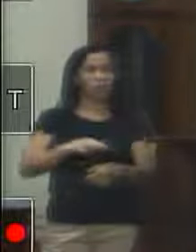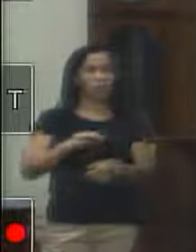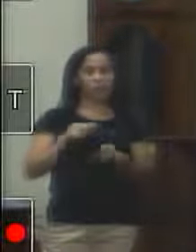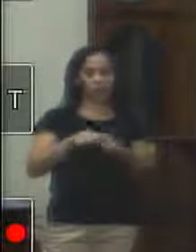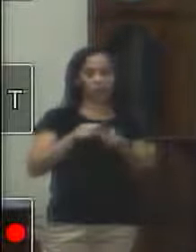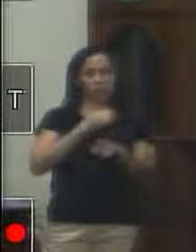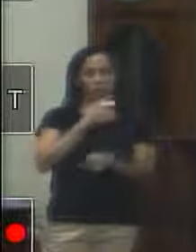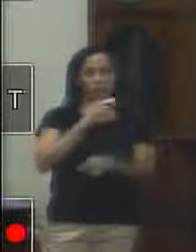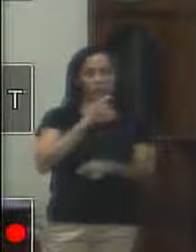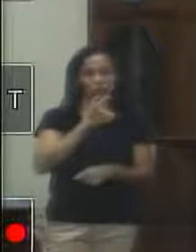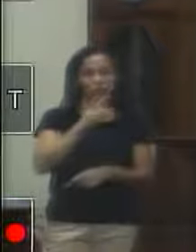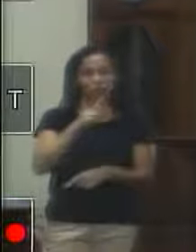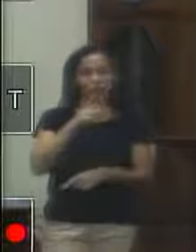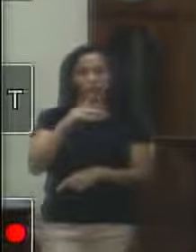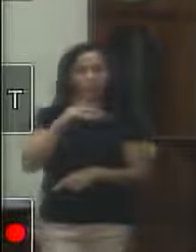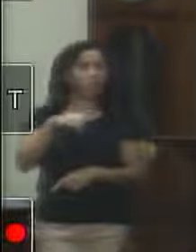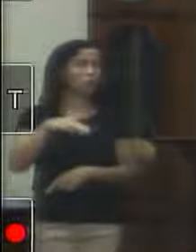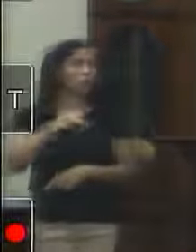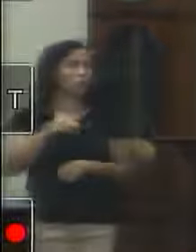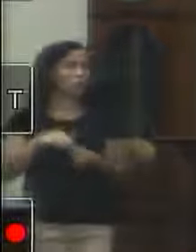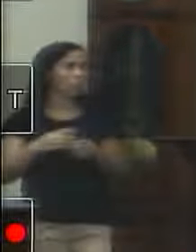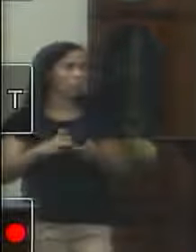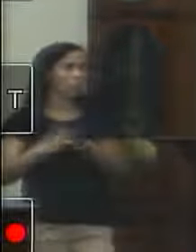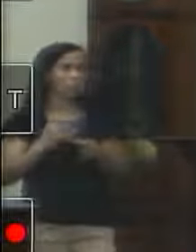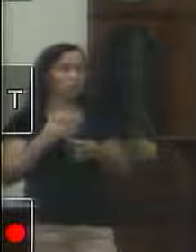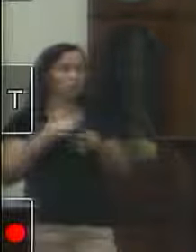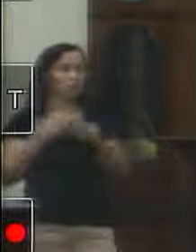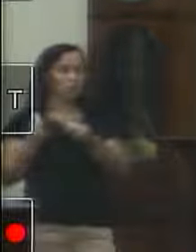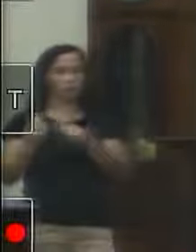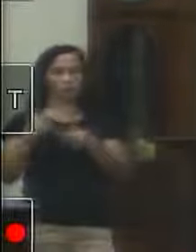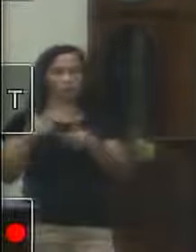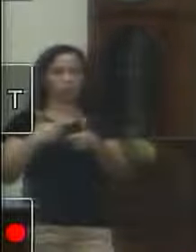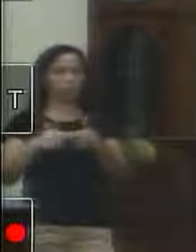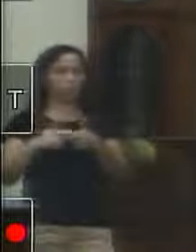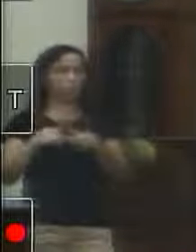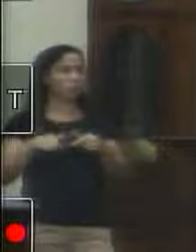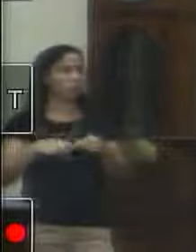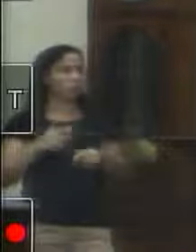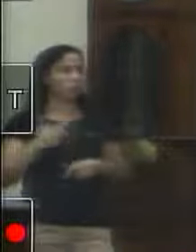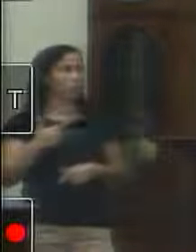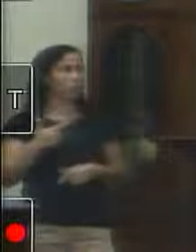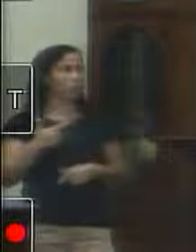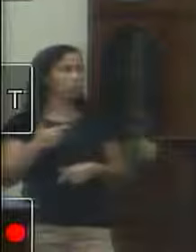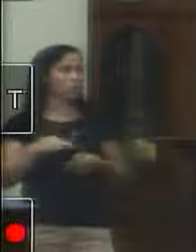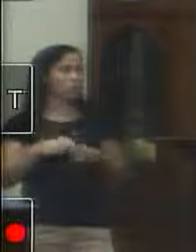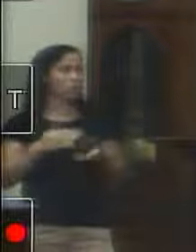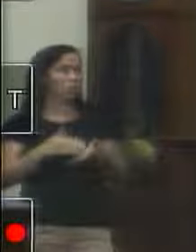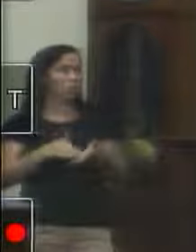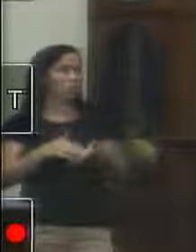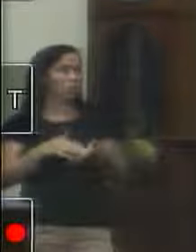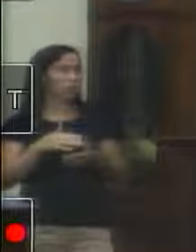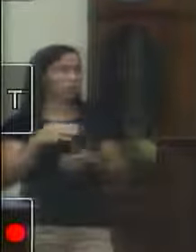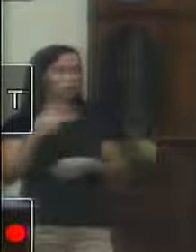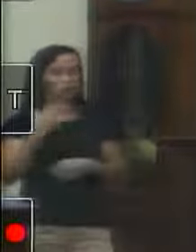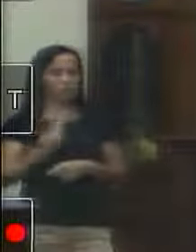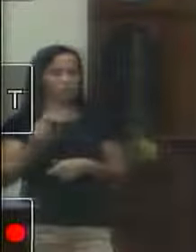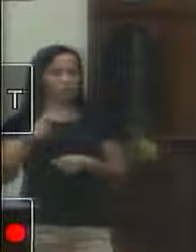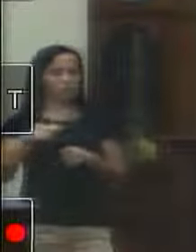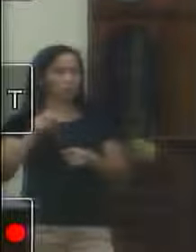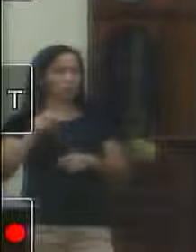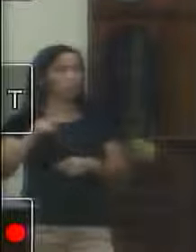Barão de Paranã nunca teve problema. Eu estou há 12 anos na Secretaria de Fazenda, nunca